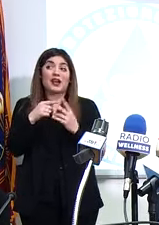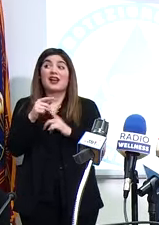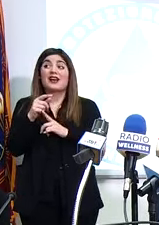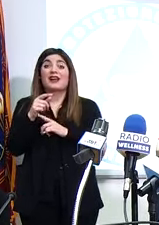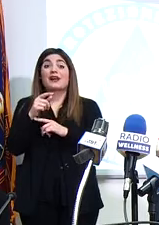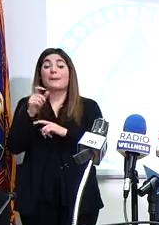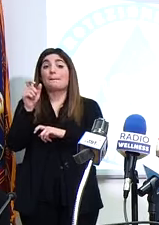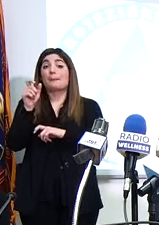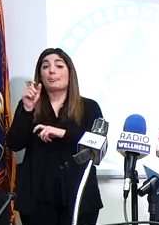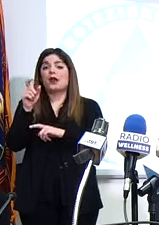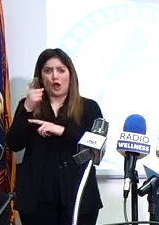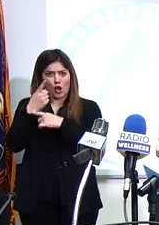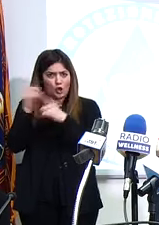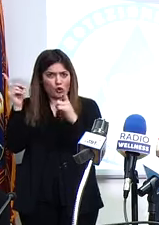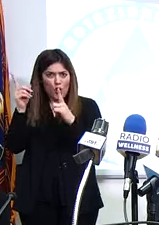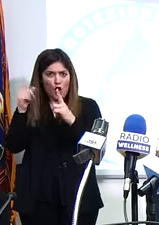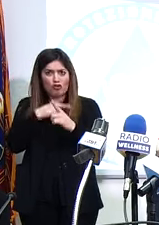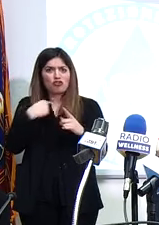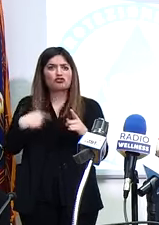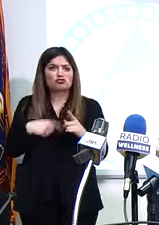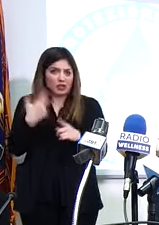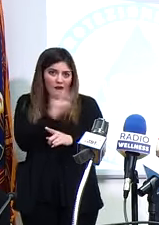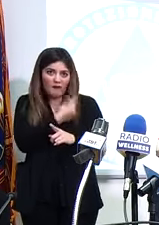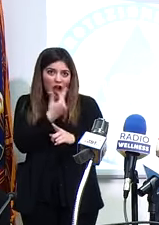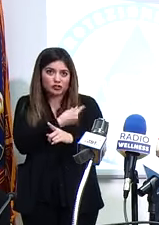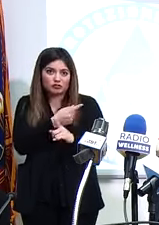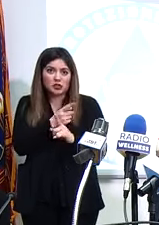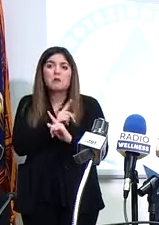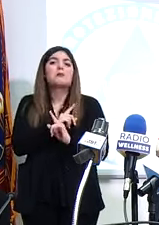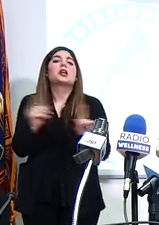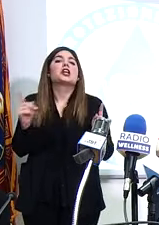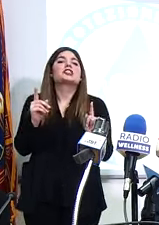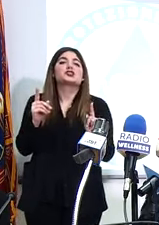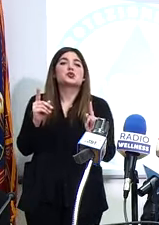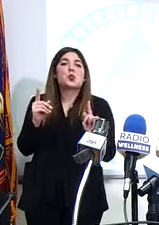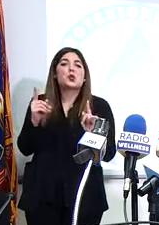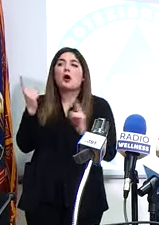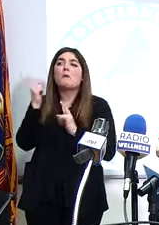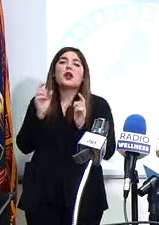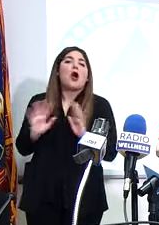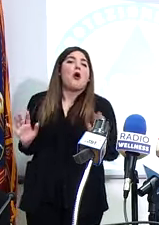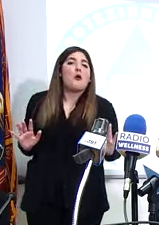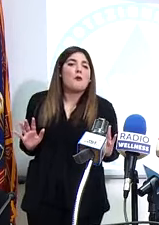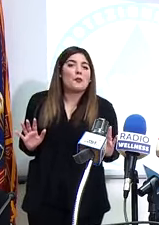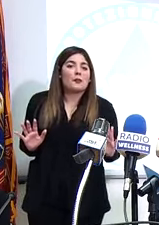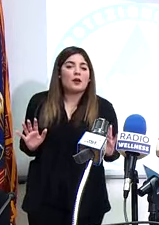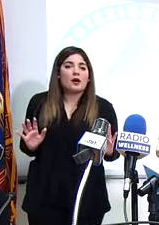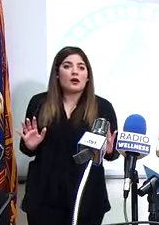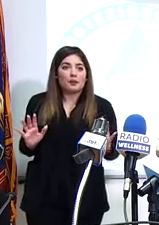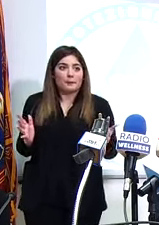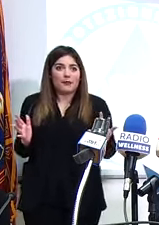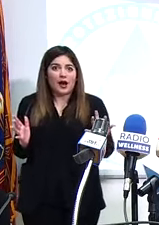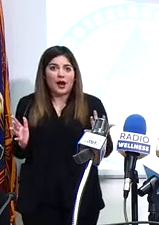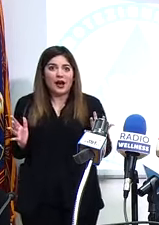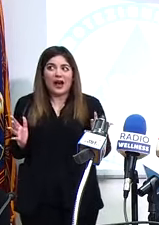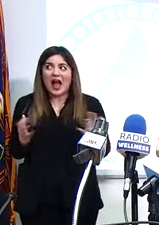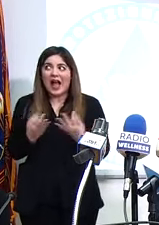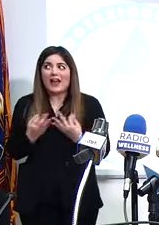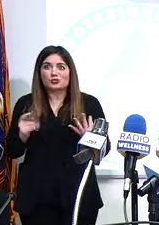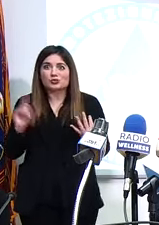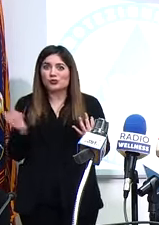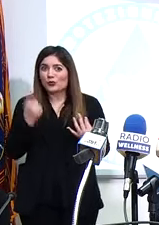intanto stanno vaccinando, nessuno si preoccupa o si domanda perché vaccino. Eppure fanno parte dell'umanità i vaccinati, o no?